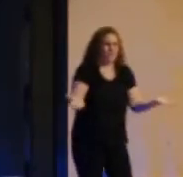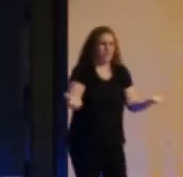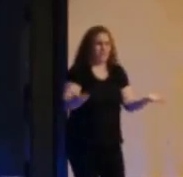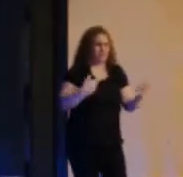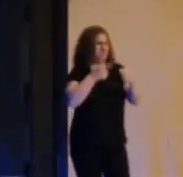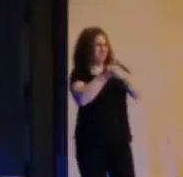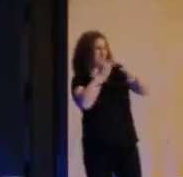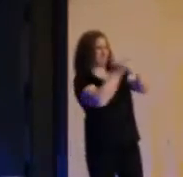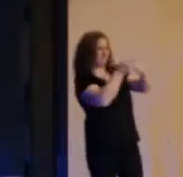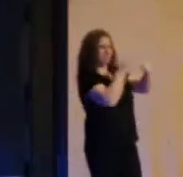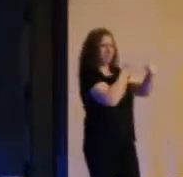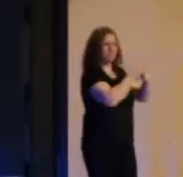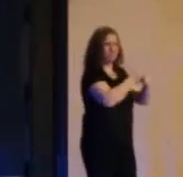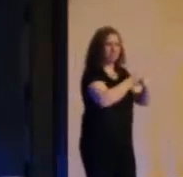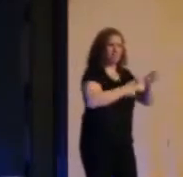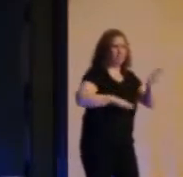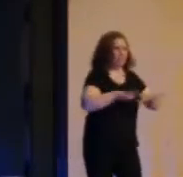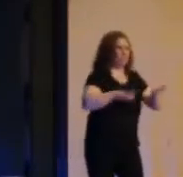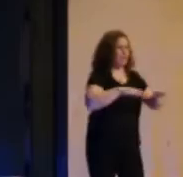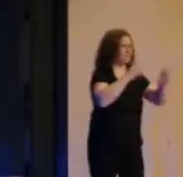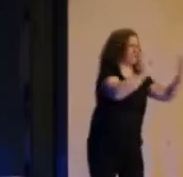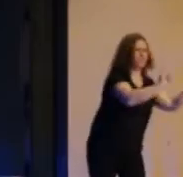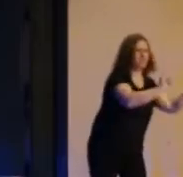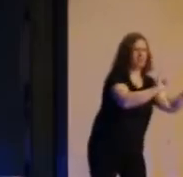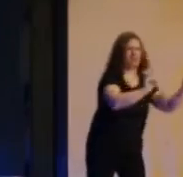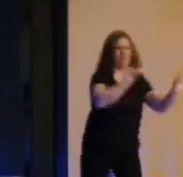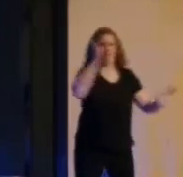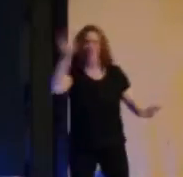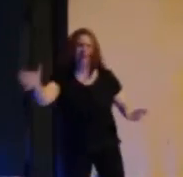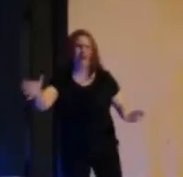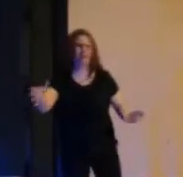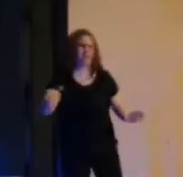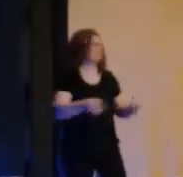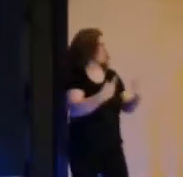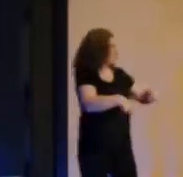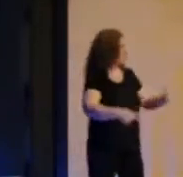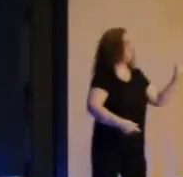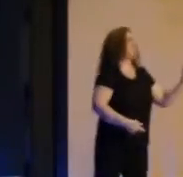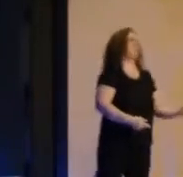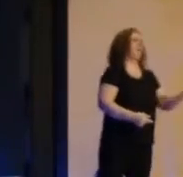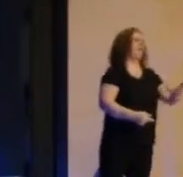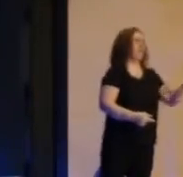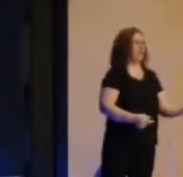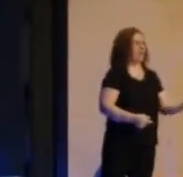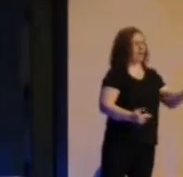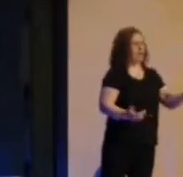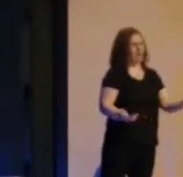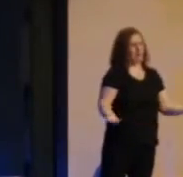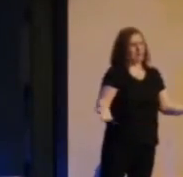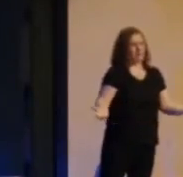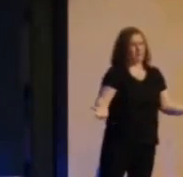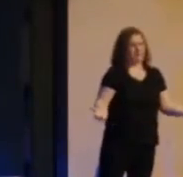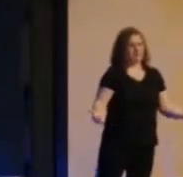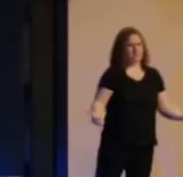sean, y luchar, sobre todo eso. Luchar. No importa contra qué.